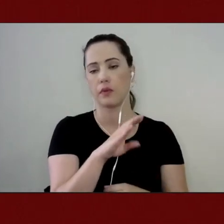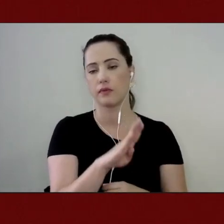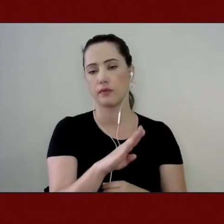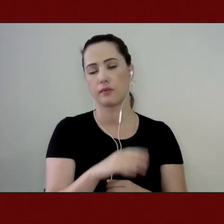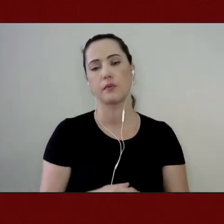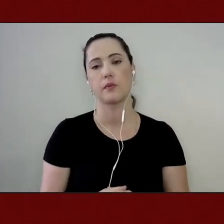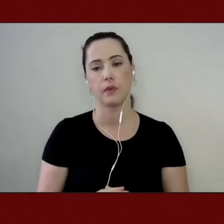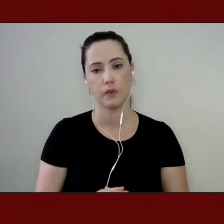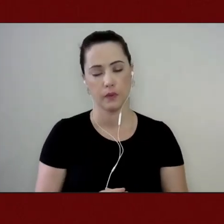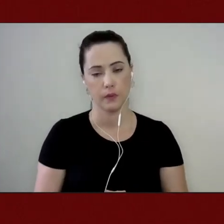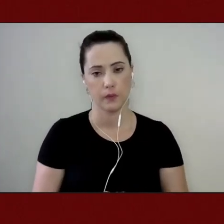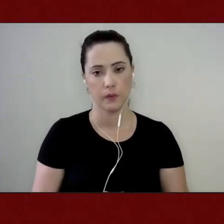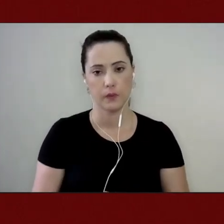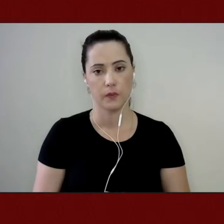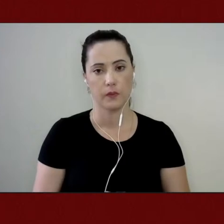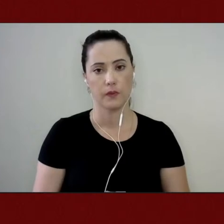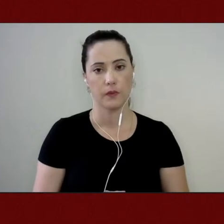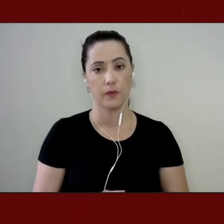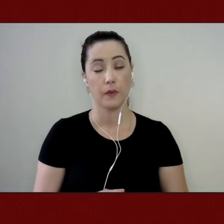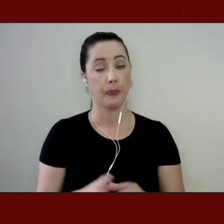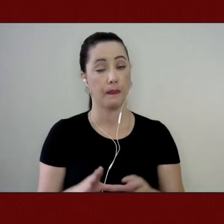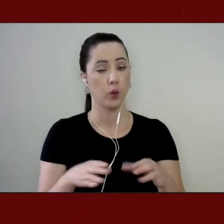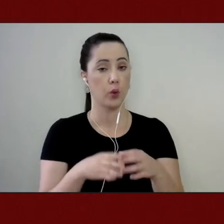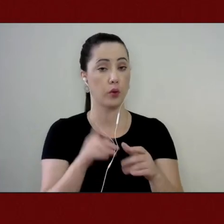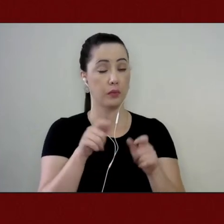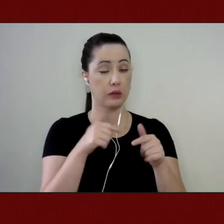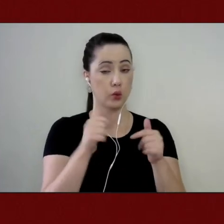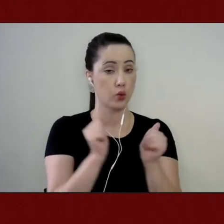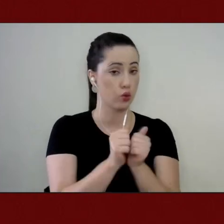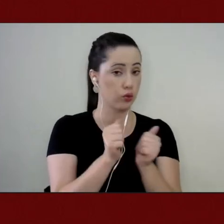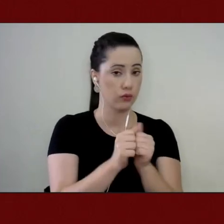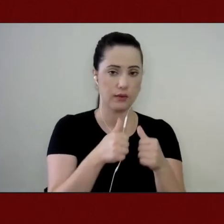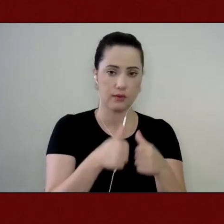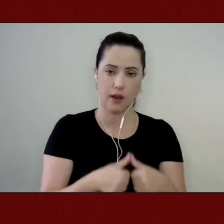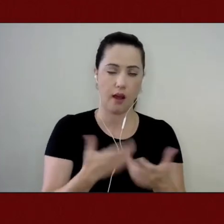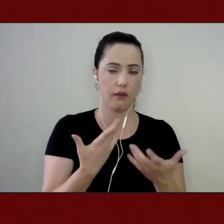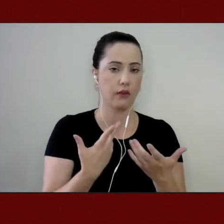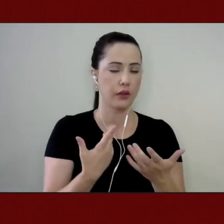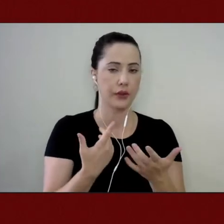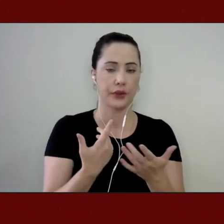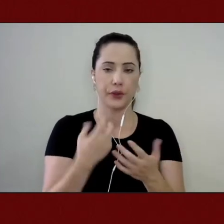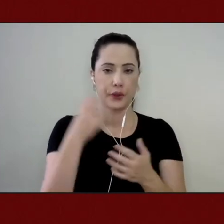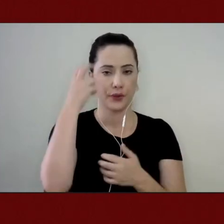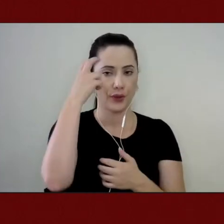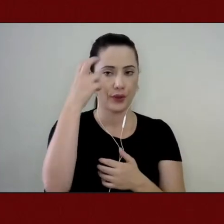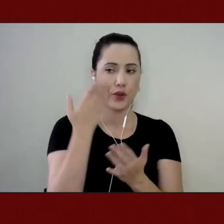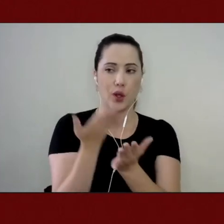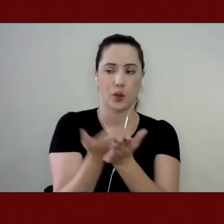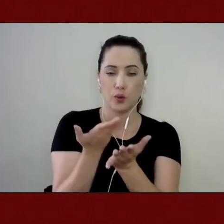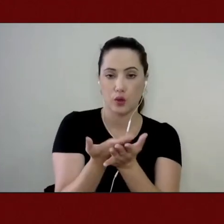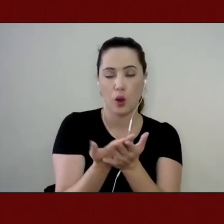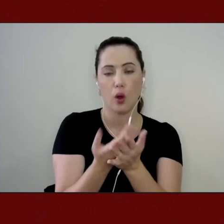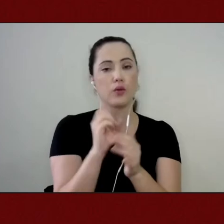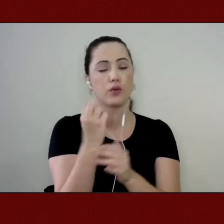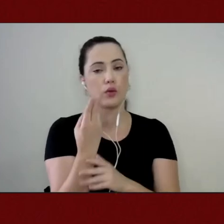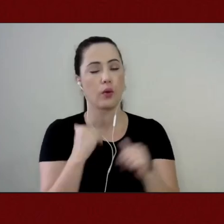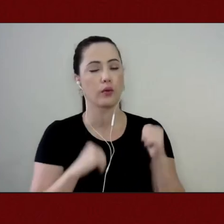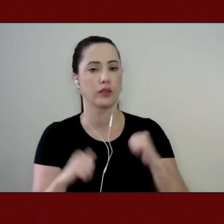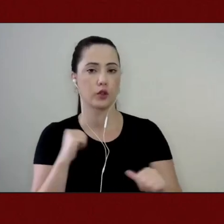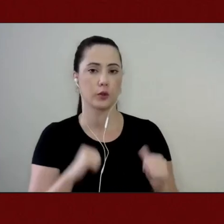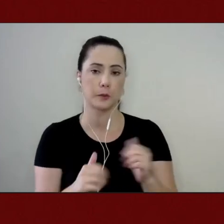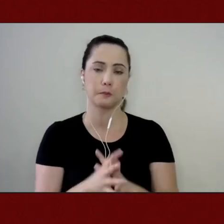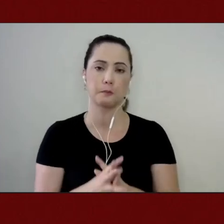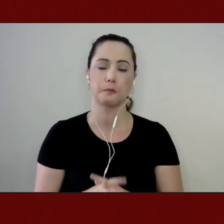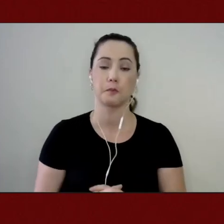entre seus quadros intelectuais e artísticos. E uma outra fase seguiu a partir do final dos